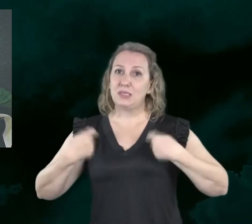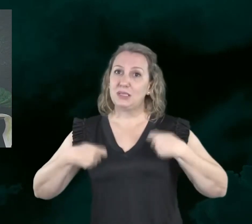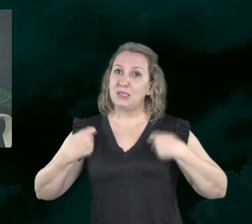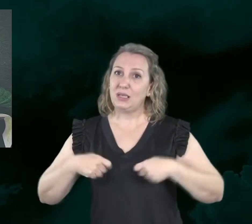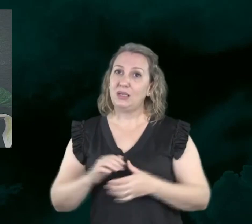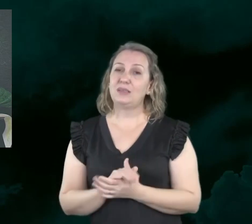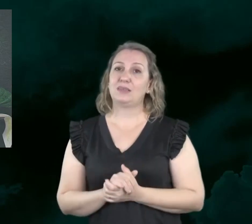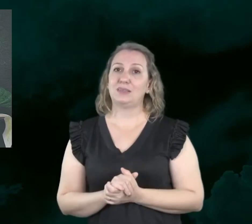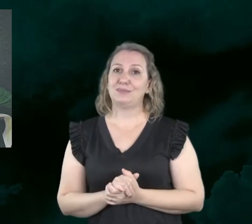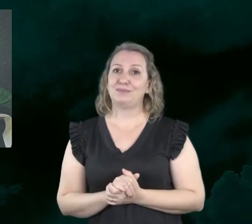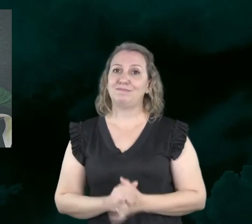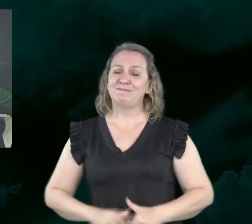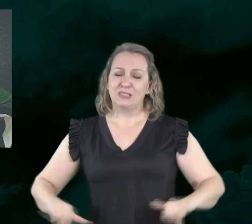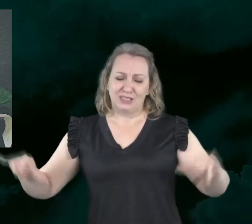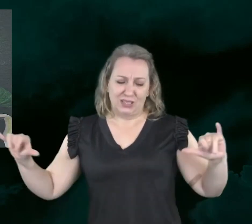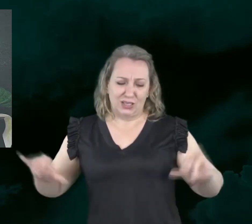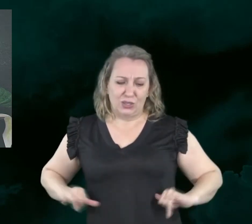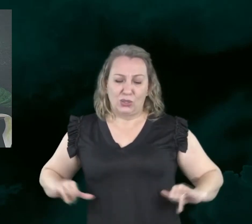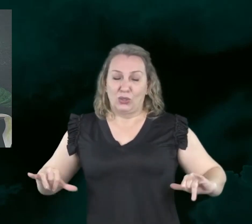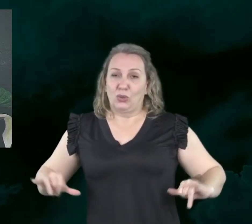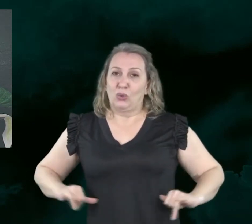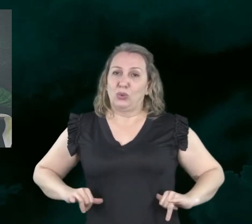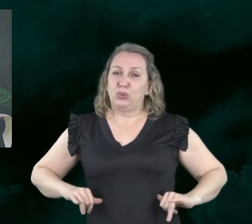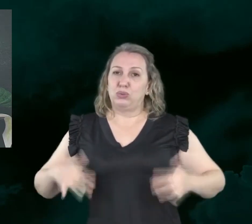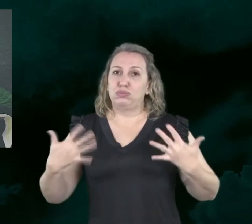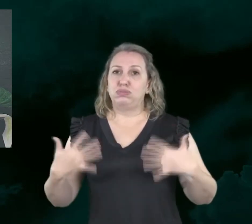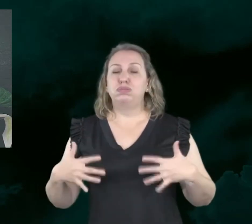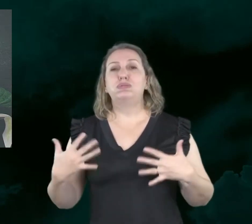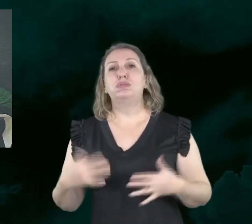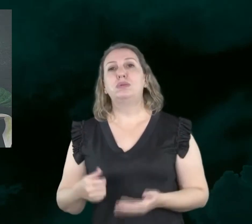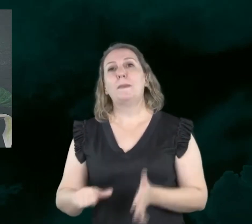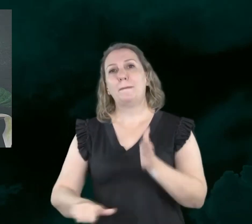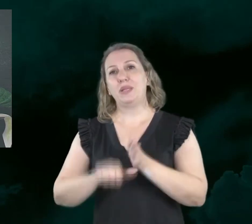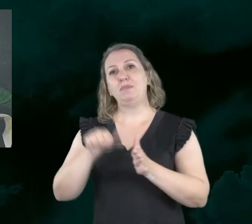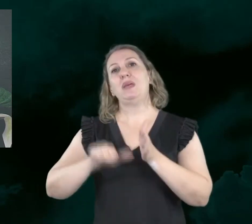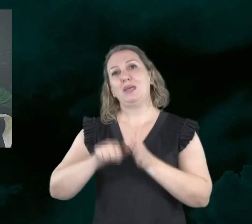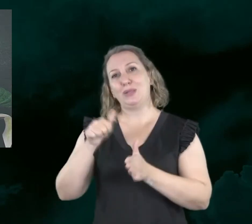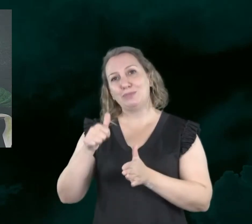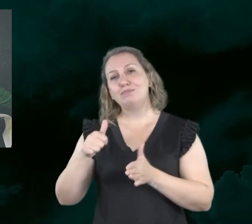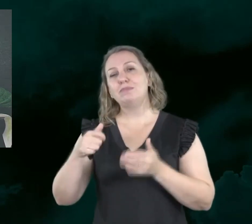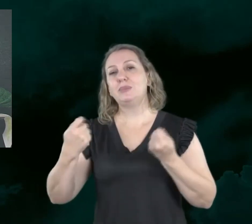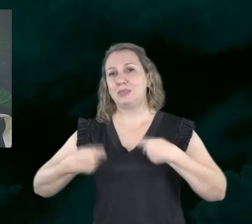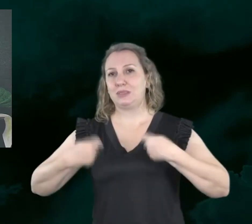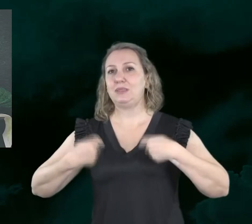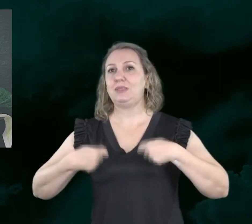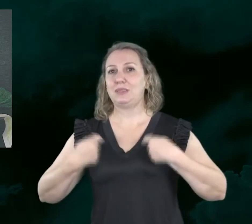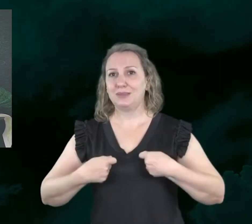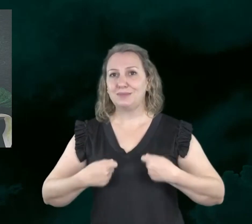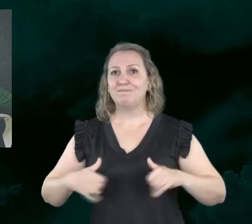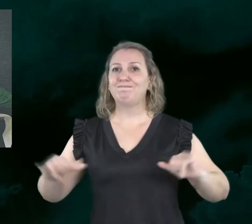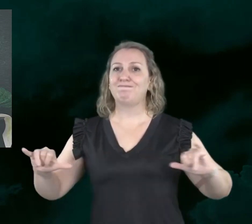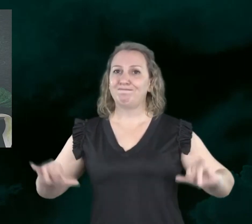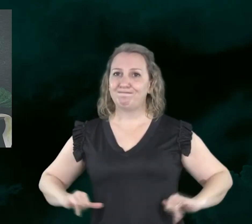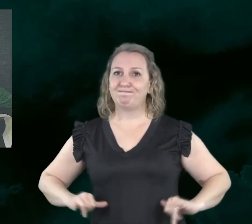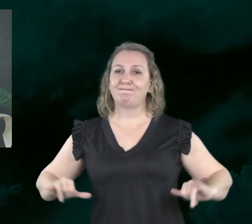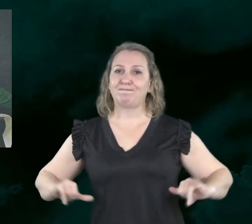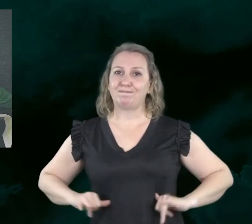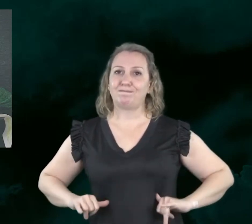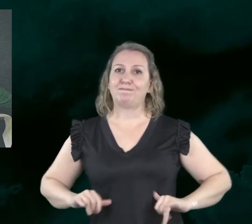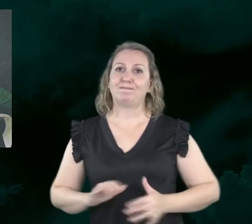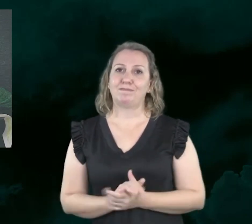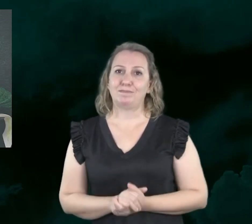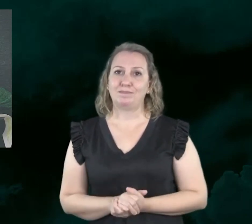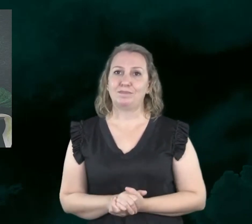provações, aprovações, você precisa passar por várias provações. Aqui fala, se